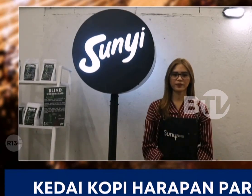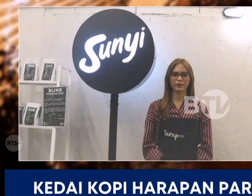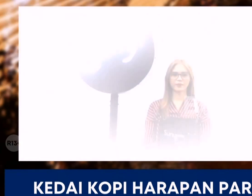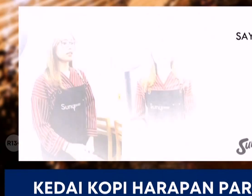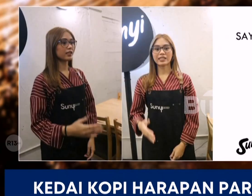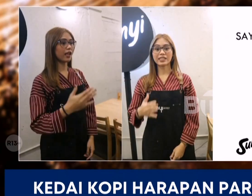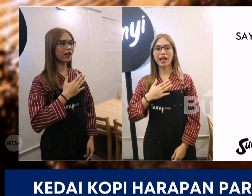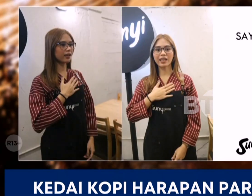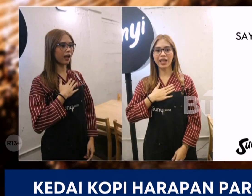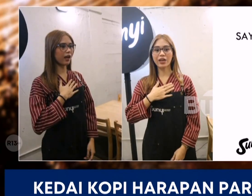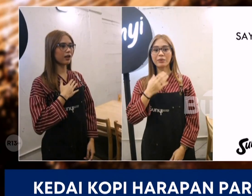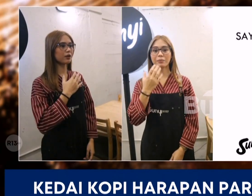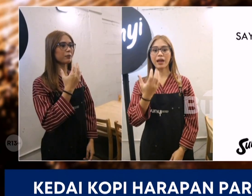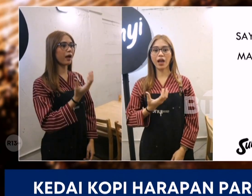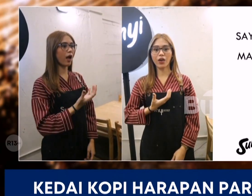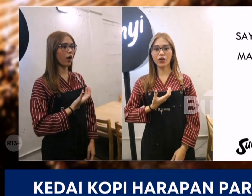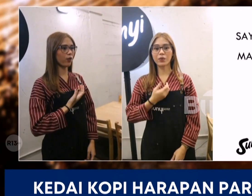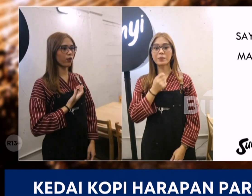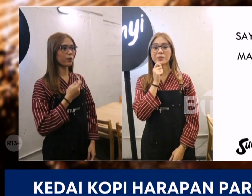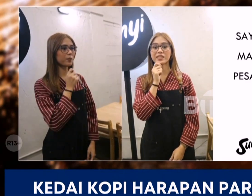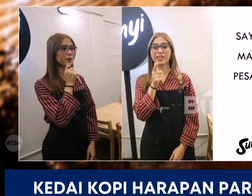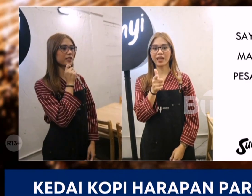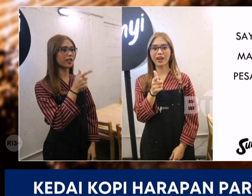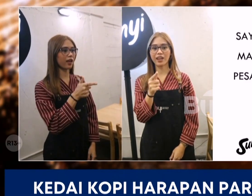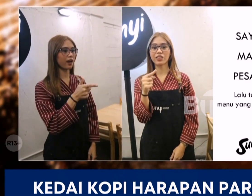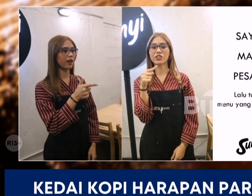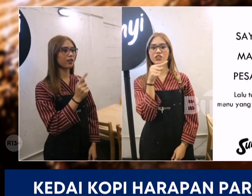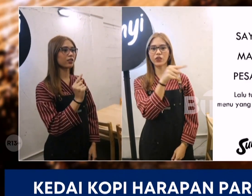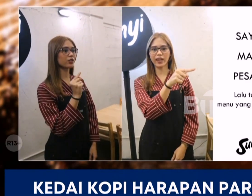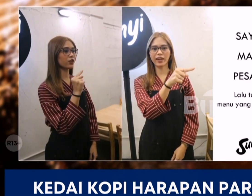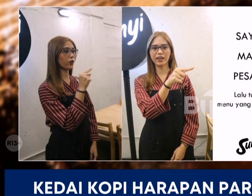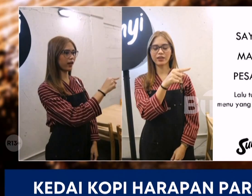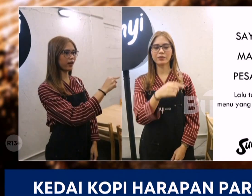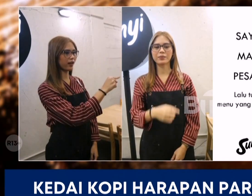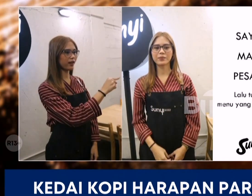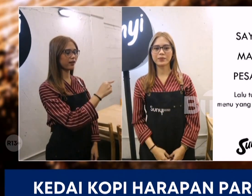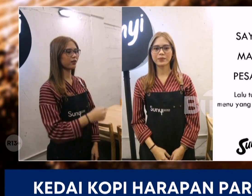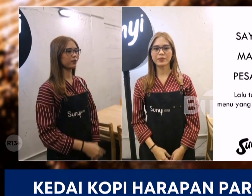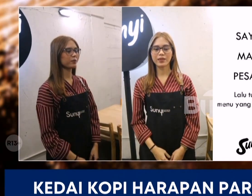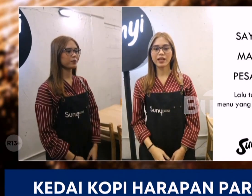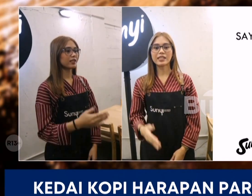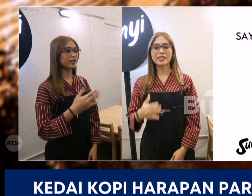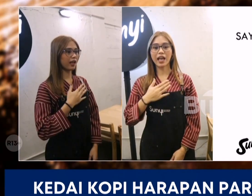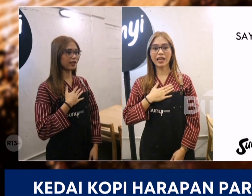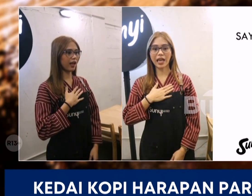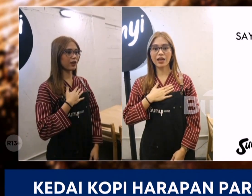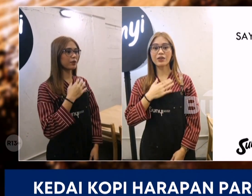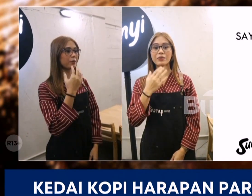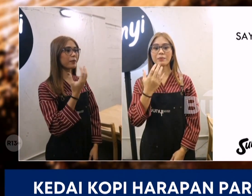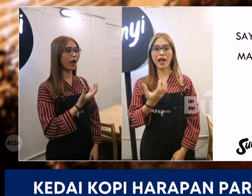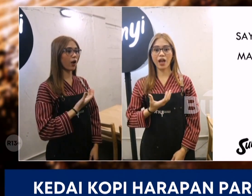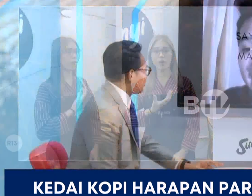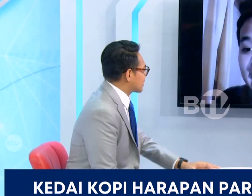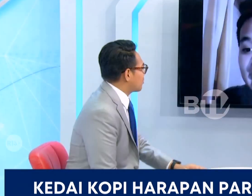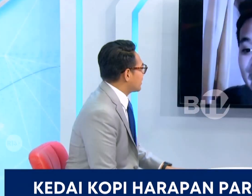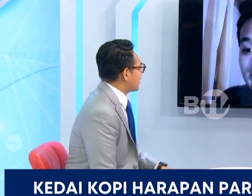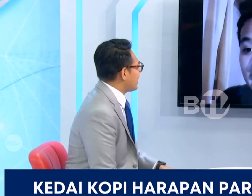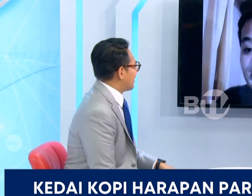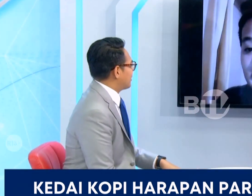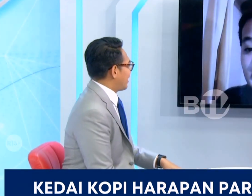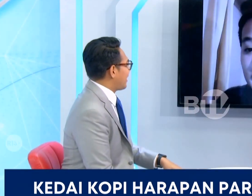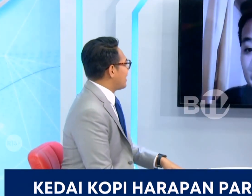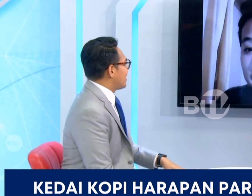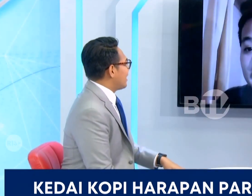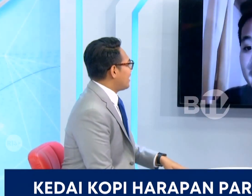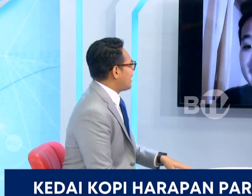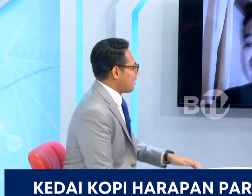kita ya banyak lah yang pasti yang nggak survive kan bisnis-bisnis. Kita salah satunya waktu itu. Artinya bahwa pandemi ini nggak pandang bulu ya, semuanya